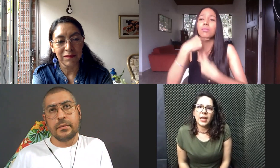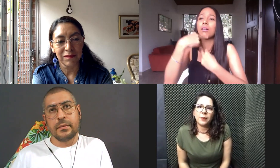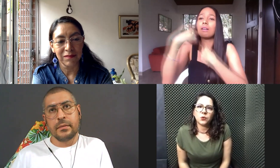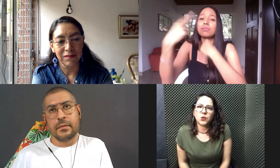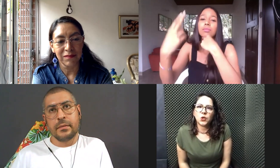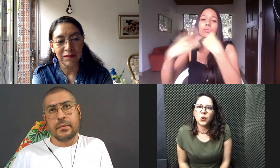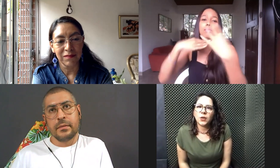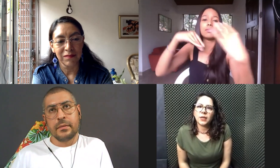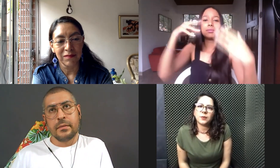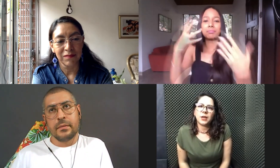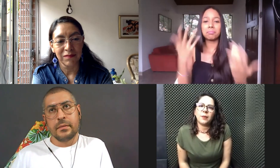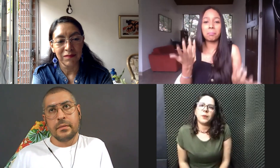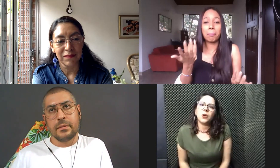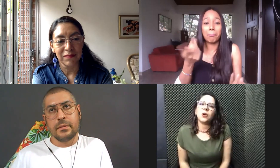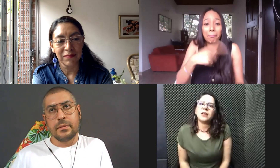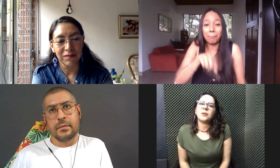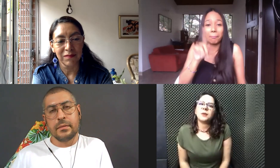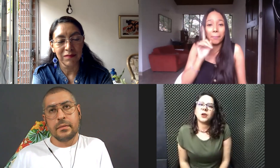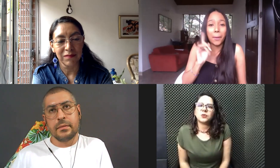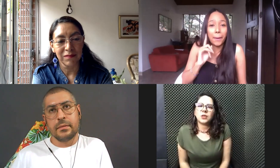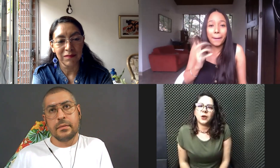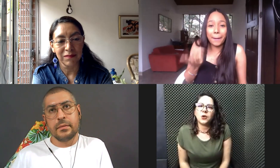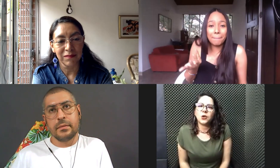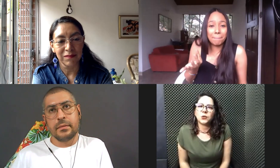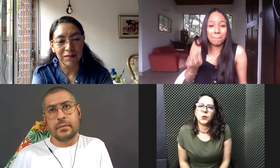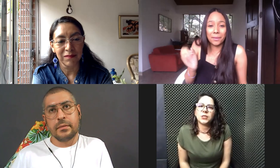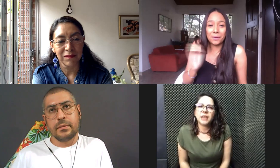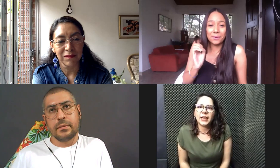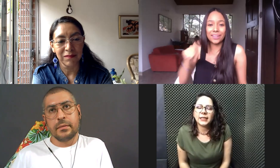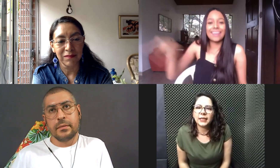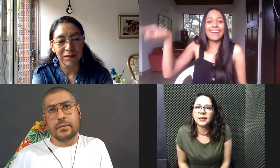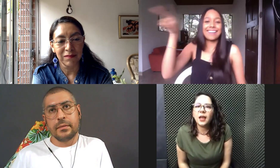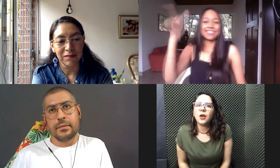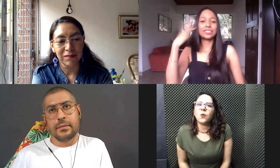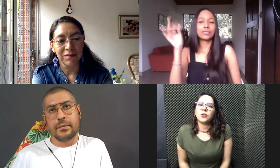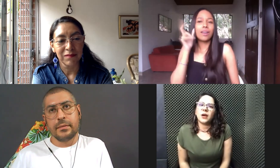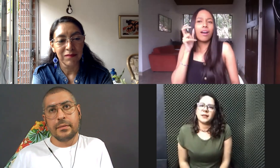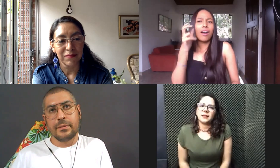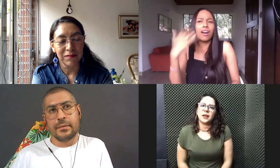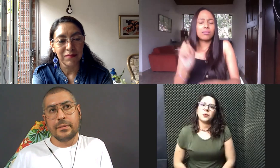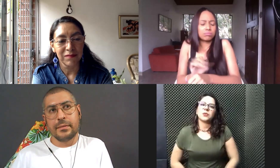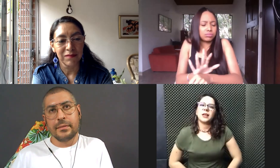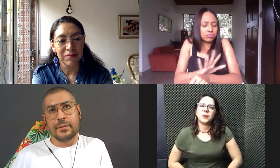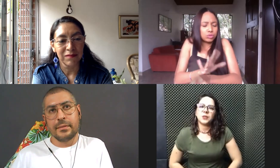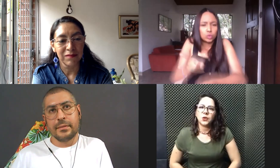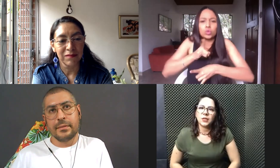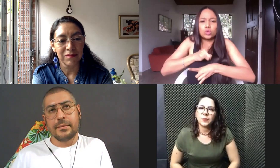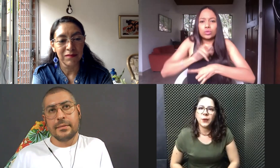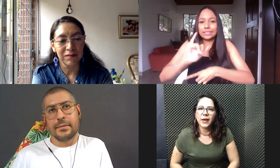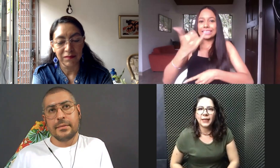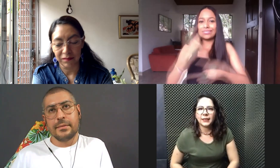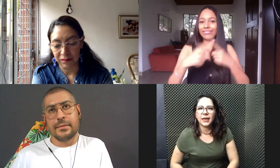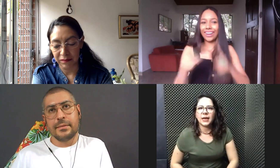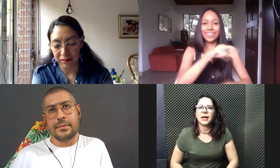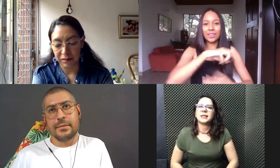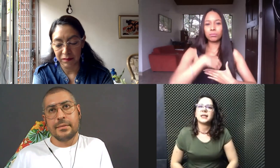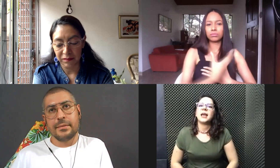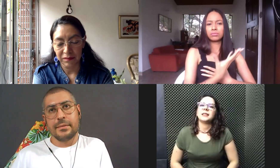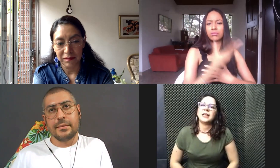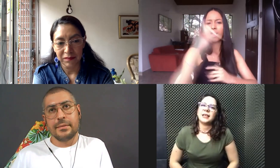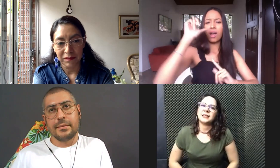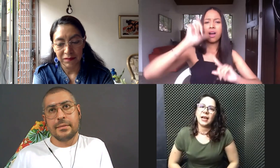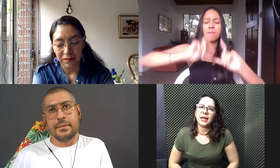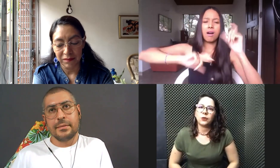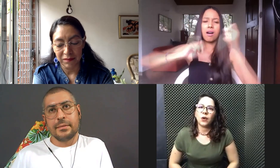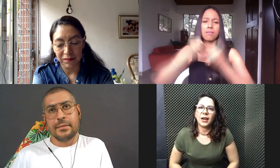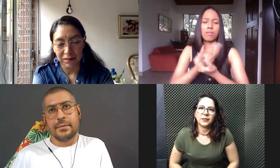causar emociones. Por ejemplo, es lo mismo que sucede con los oyentes cuando hacen, digamos, expresiones poéticas,